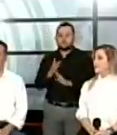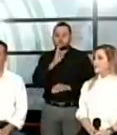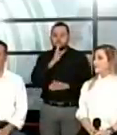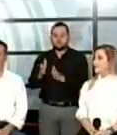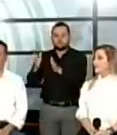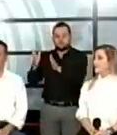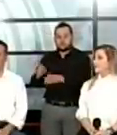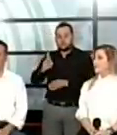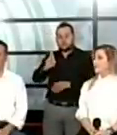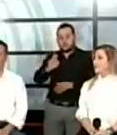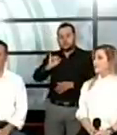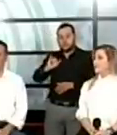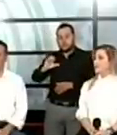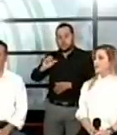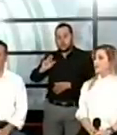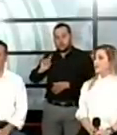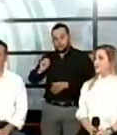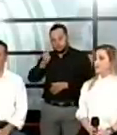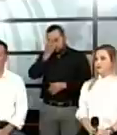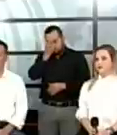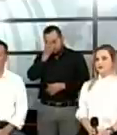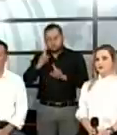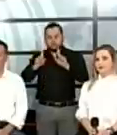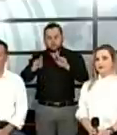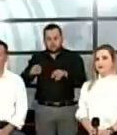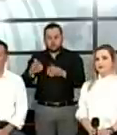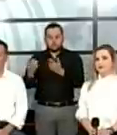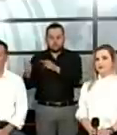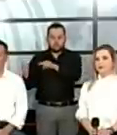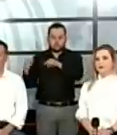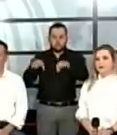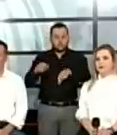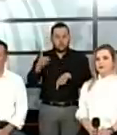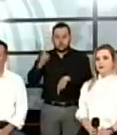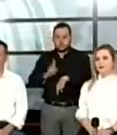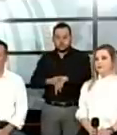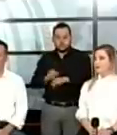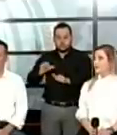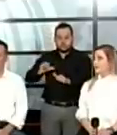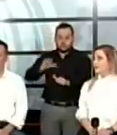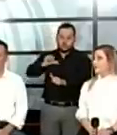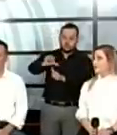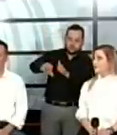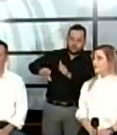Ricardo. Paulita, ¿es cierto? También está aquí, no sé en qué momento va a entrar